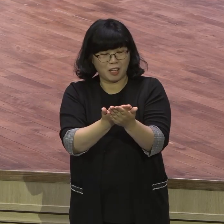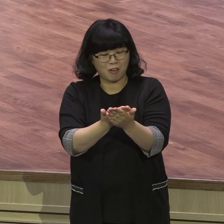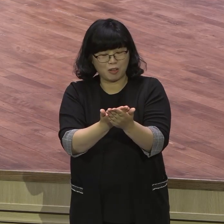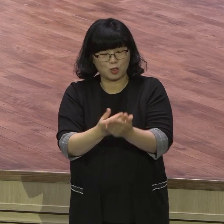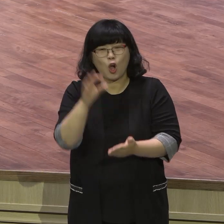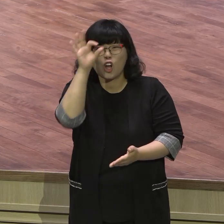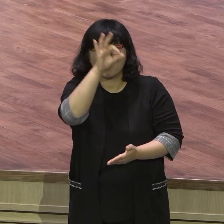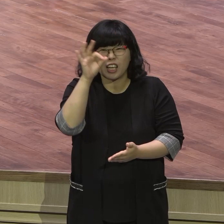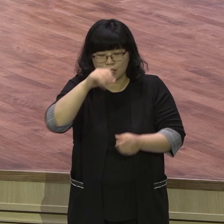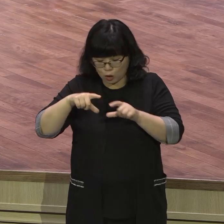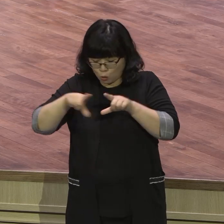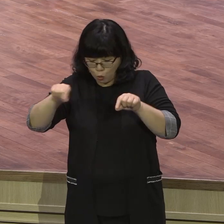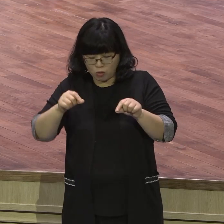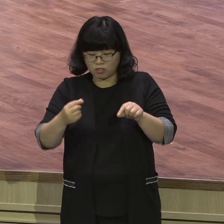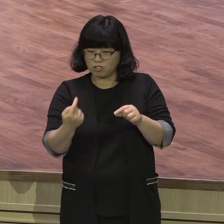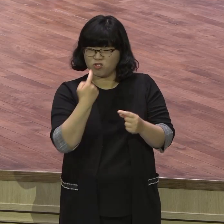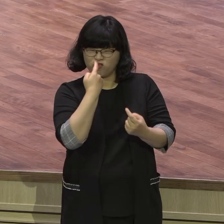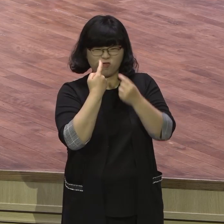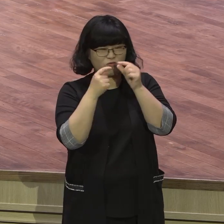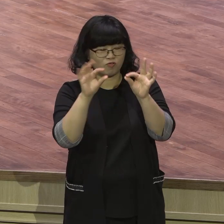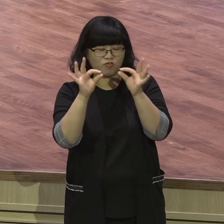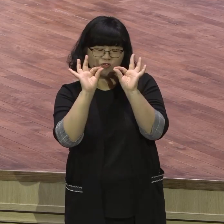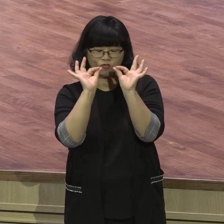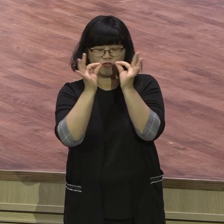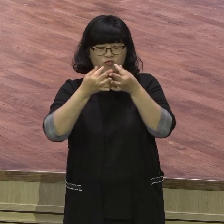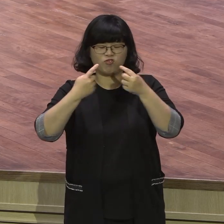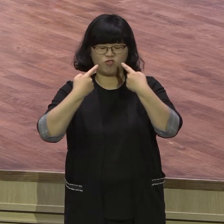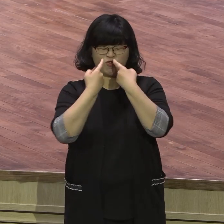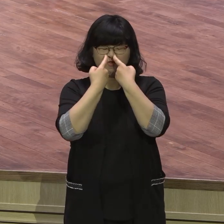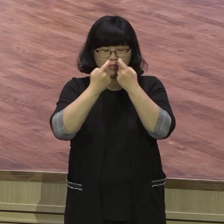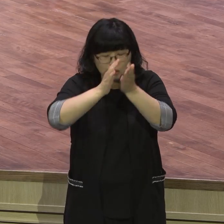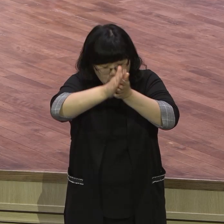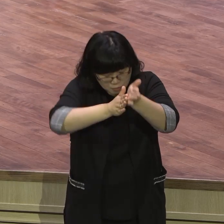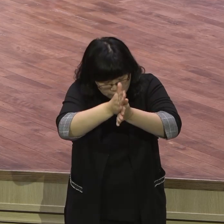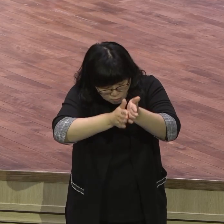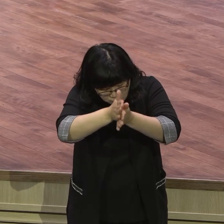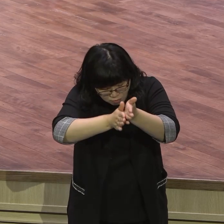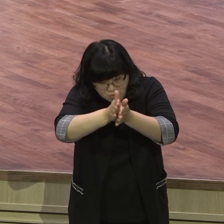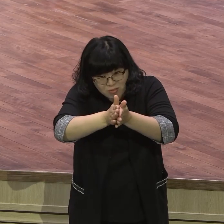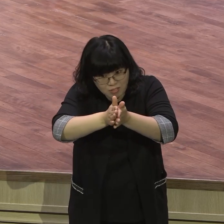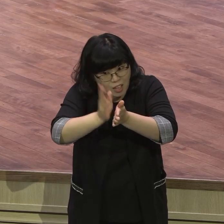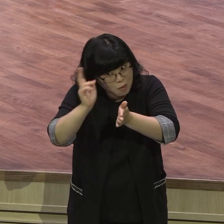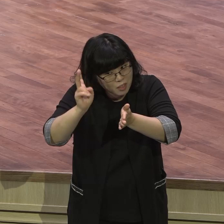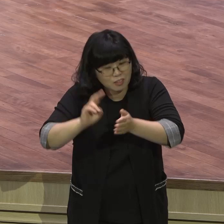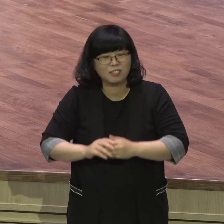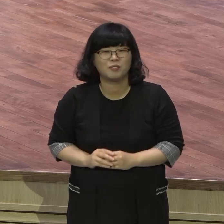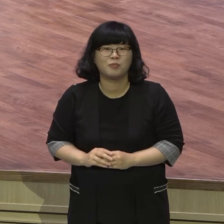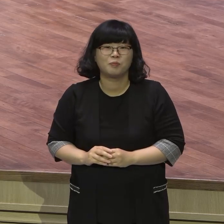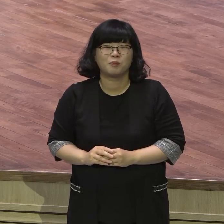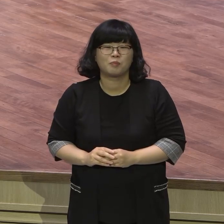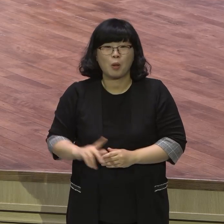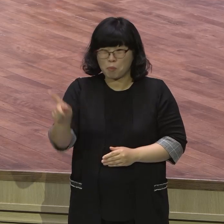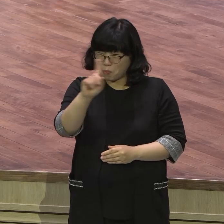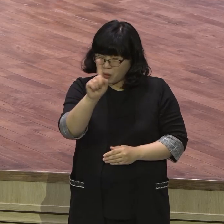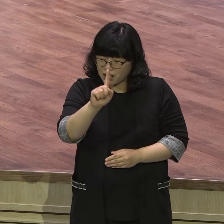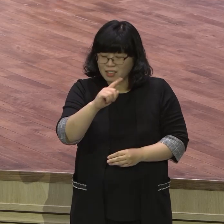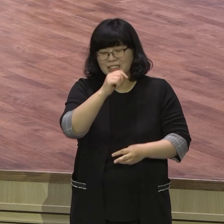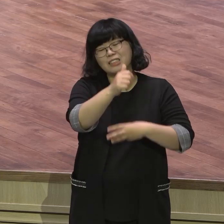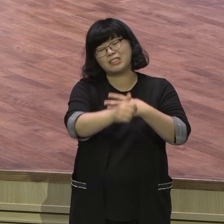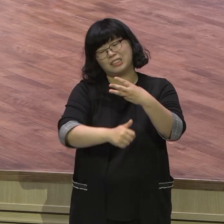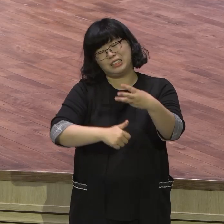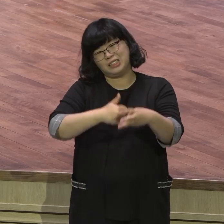그럴듯한 주장인데 그 내용을 보면요. 처음은 뭡니까? 미신 귀신 기복 그렇죠. 한마디로